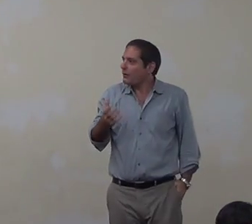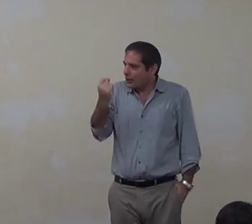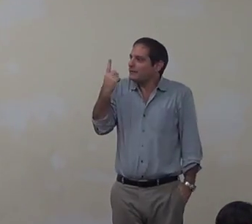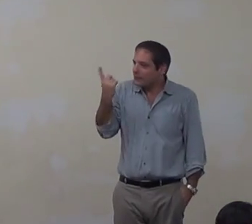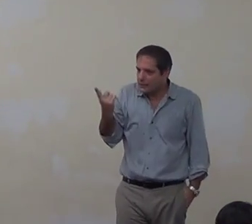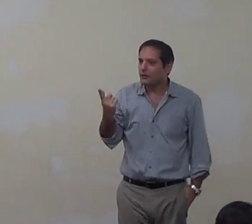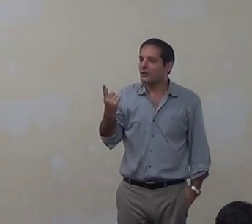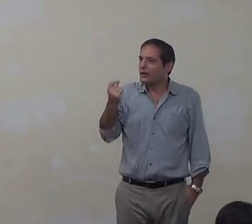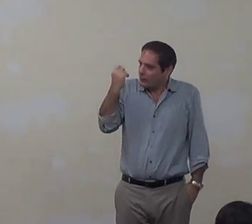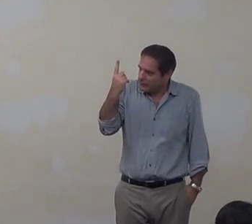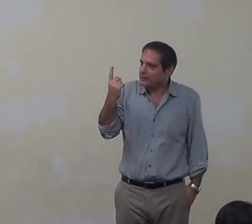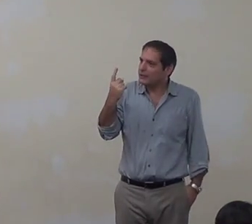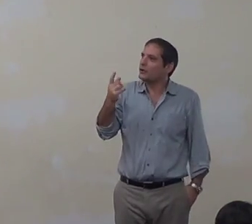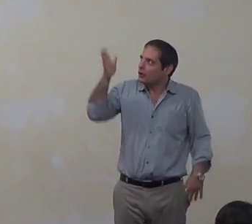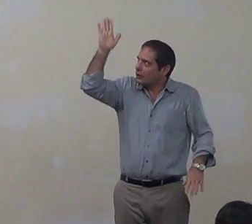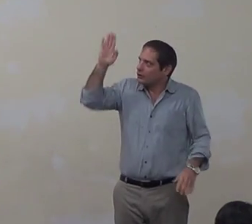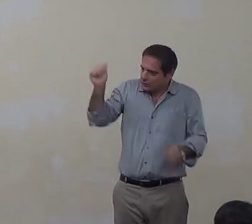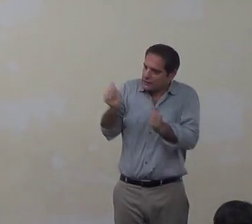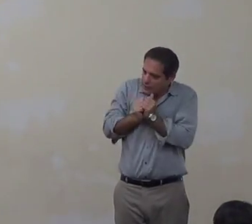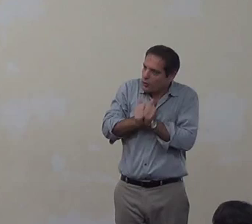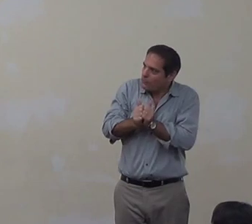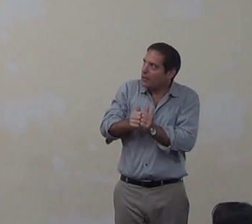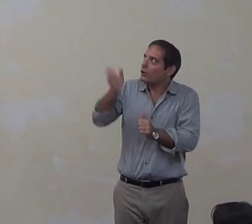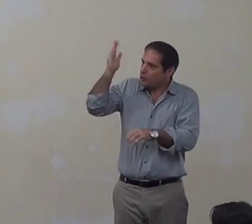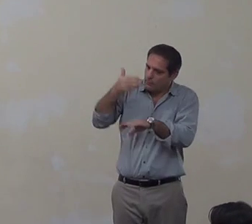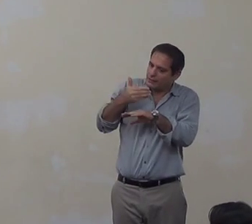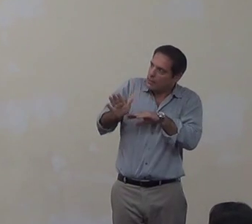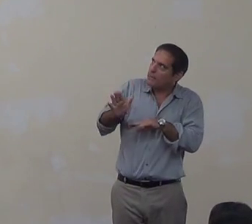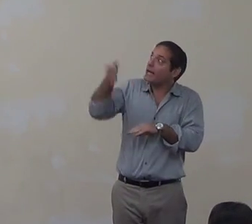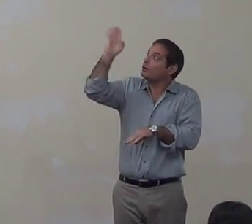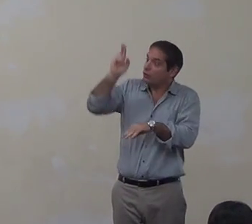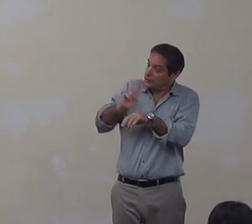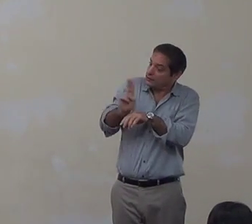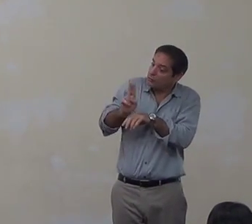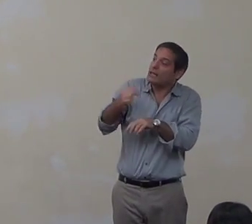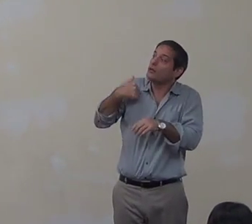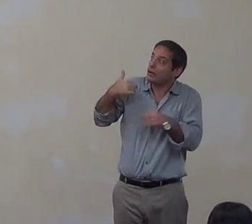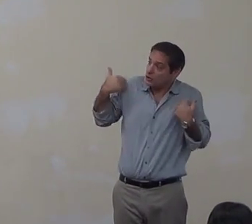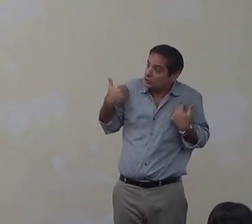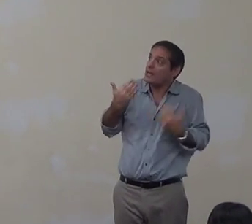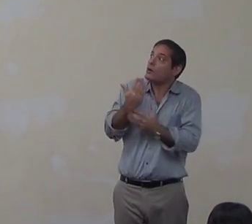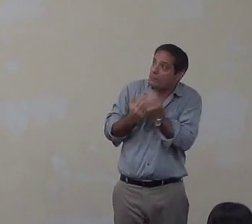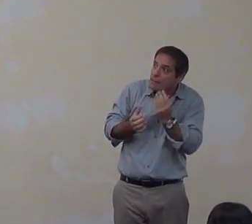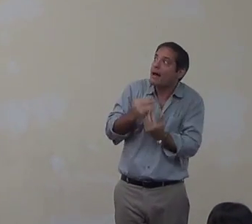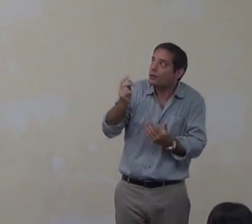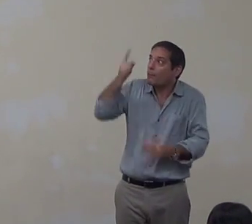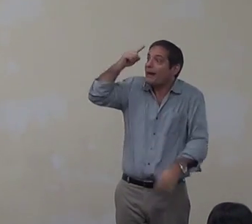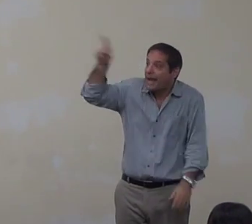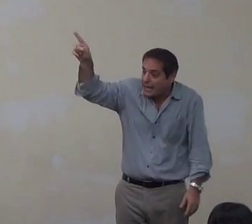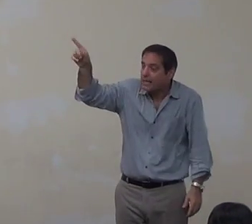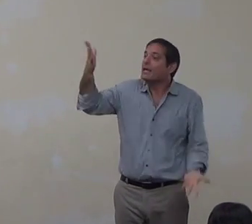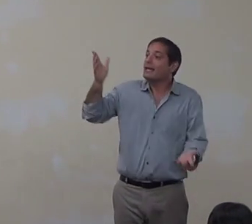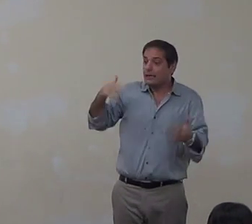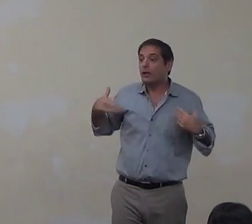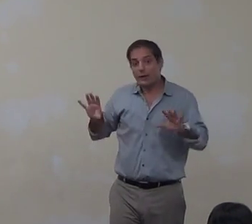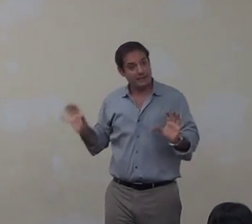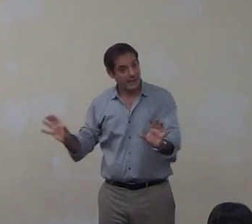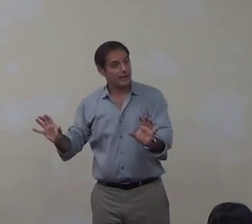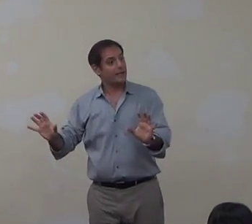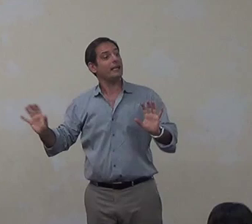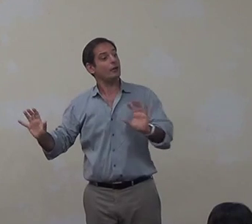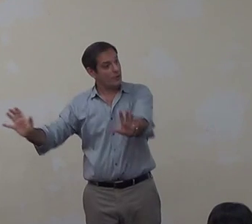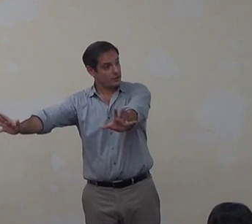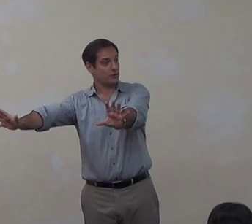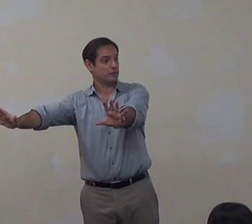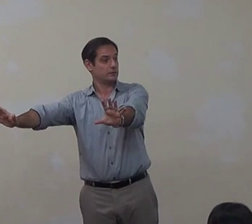Dijo, ahora entiendo. Dios está conmigo, Dios me está enviando, Dios está usando lo que yo tengo en mis manos para Él, y lo voy a